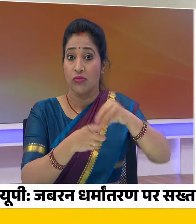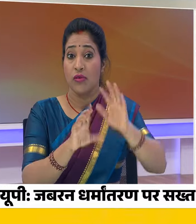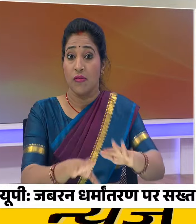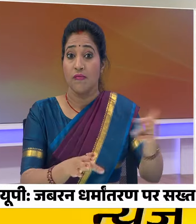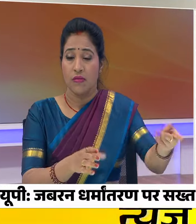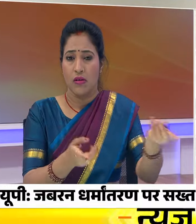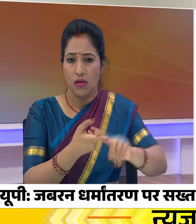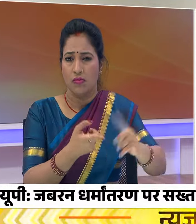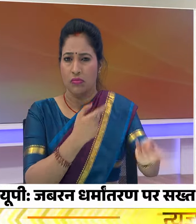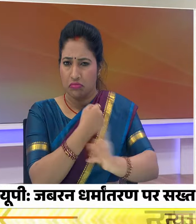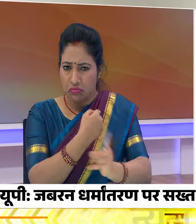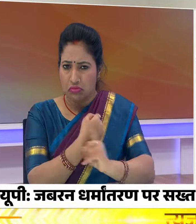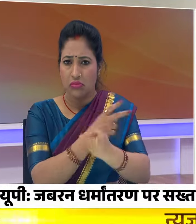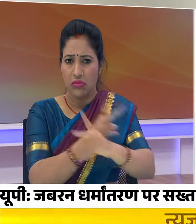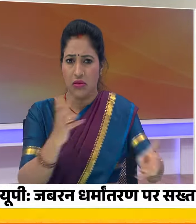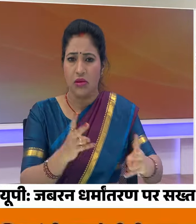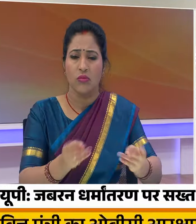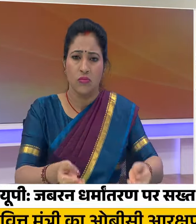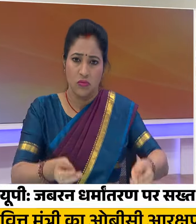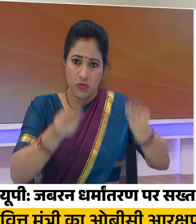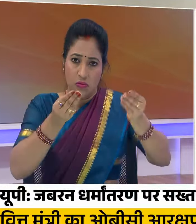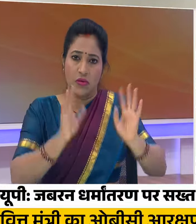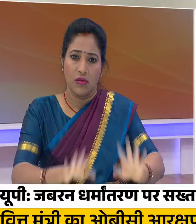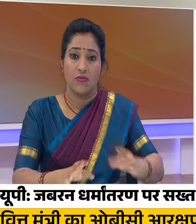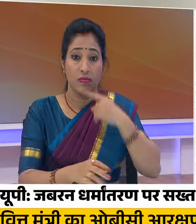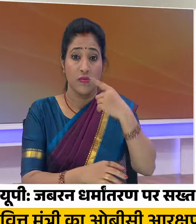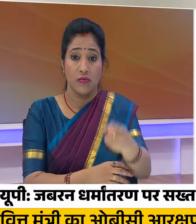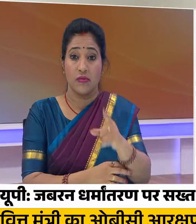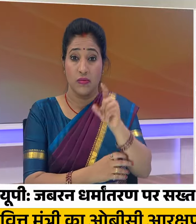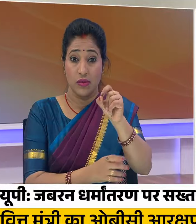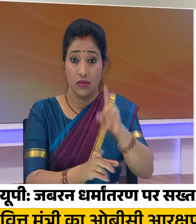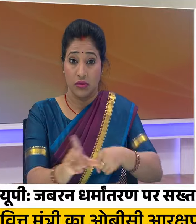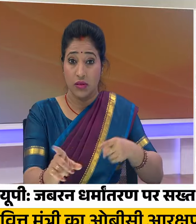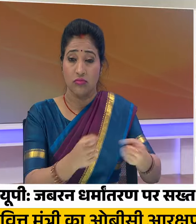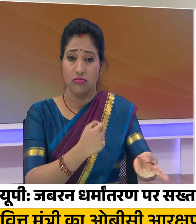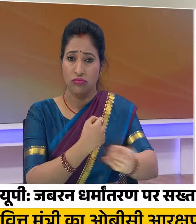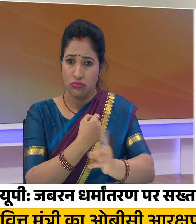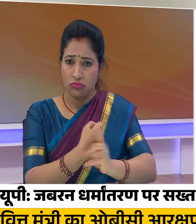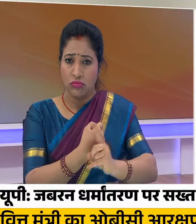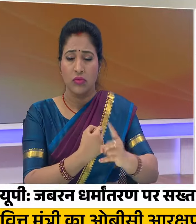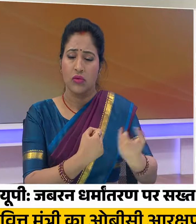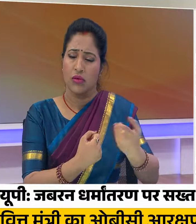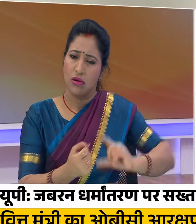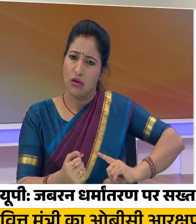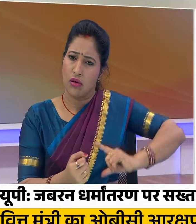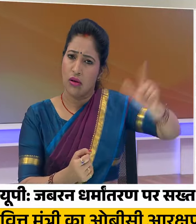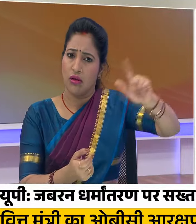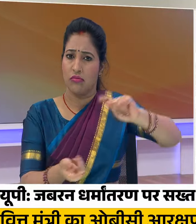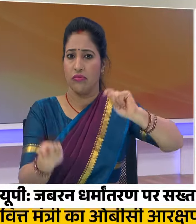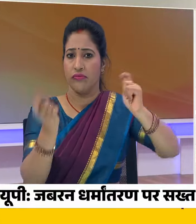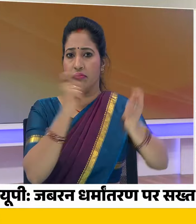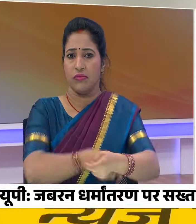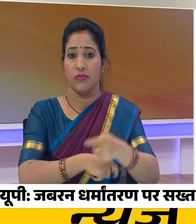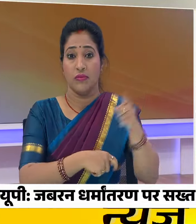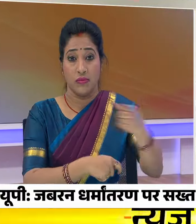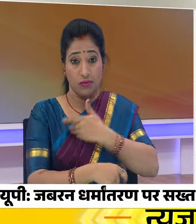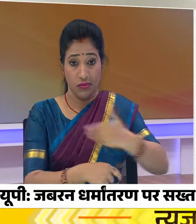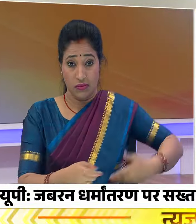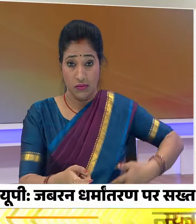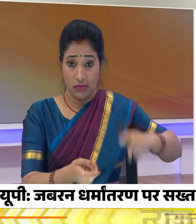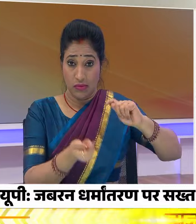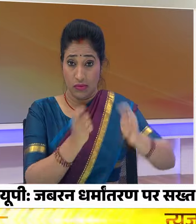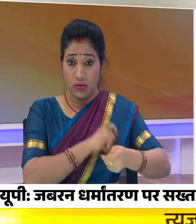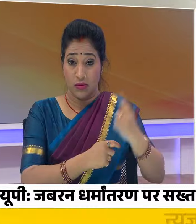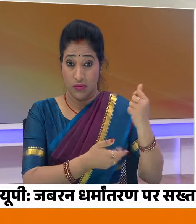दायरा और सजा दोनों बढ़ाने का प्रस्ताव। 10 साल की सजा को उम्र कैद में बदला गया। धर्म परिवर्तन के